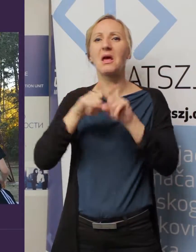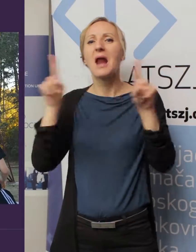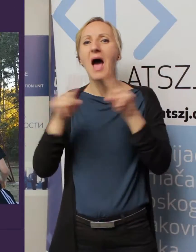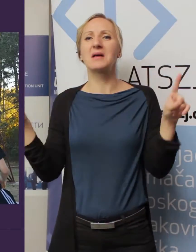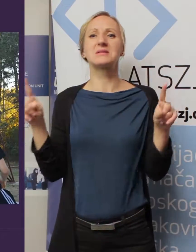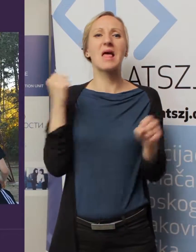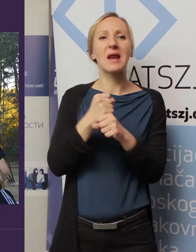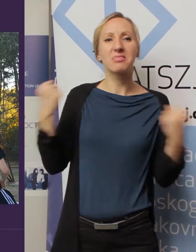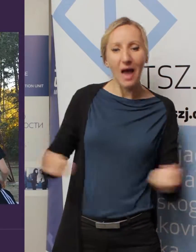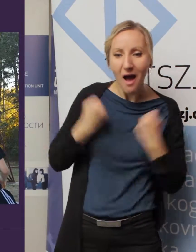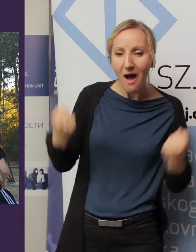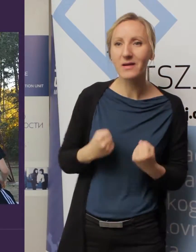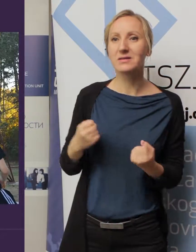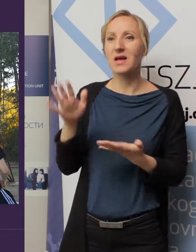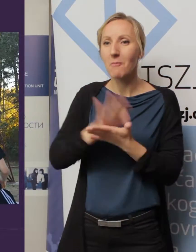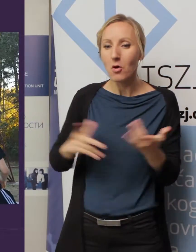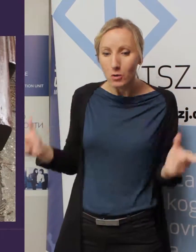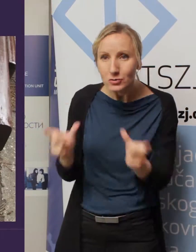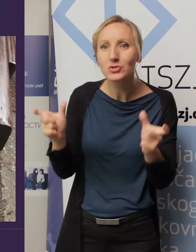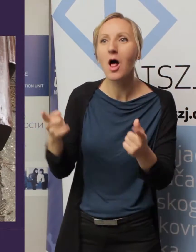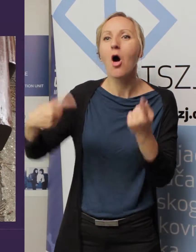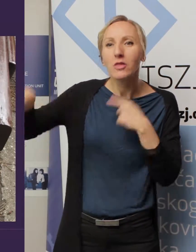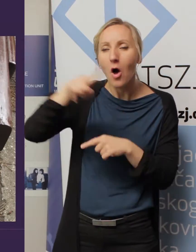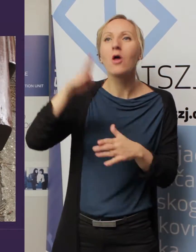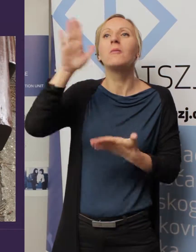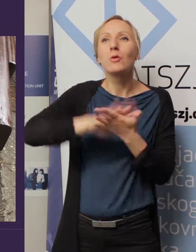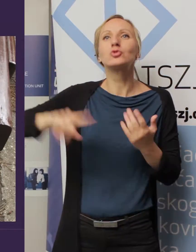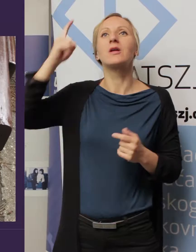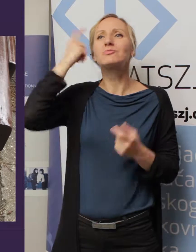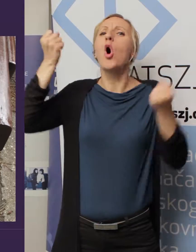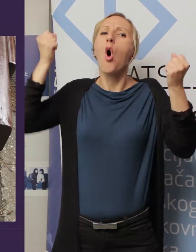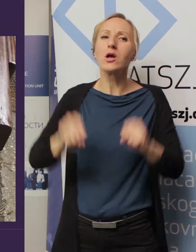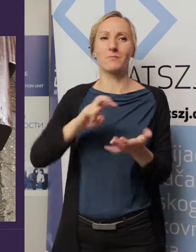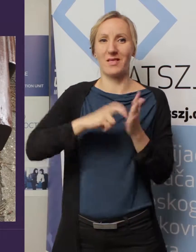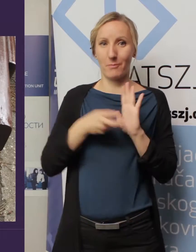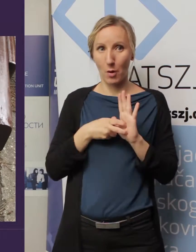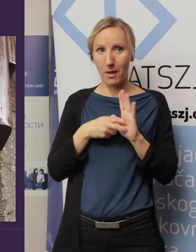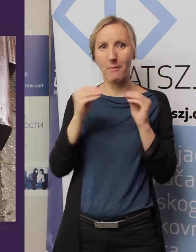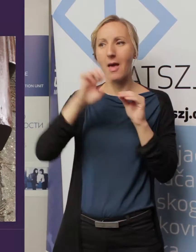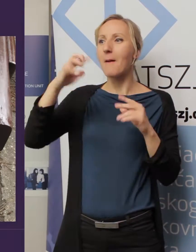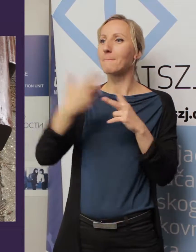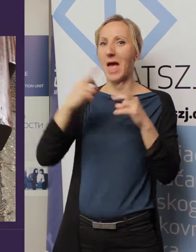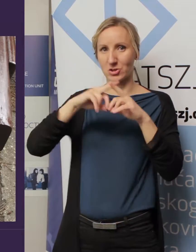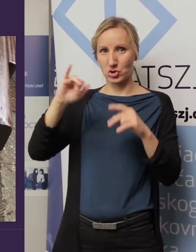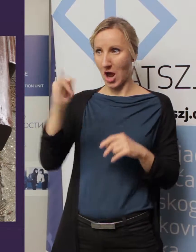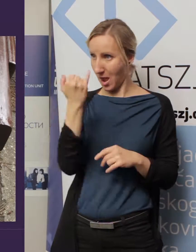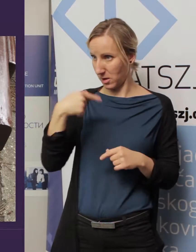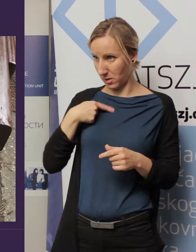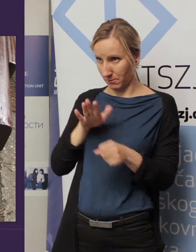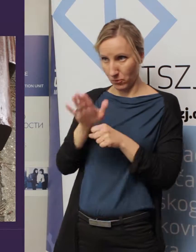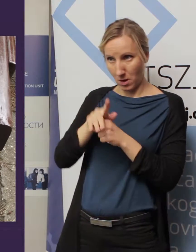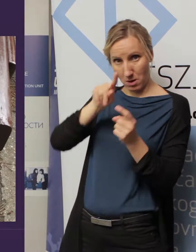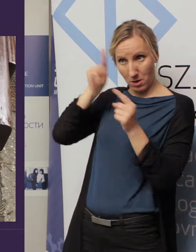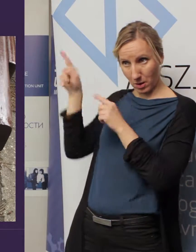neke druge radne akcije i slično, da bismo mogli da počnemo da se bavimo nekim ozbiljnim problemima. Ti ozbiljniji problemi u Bečeju su bili ti